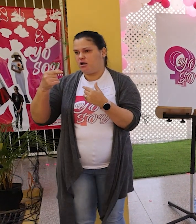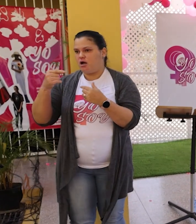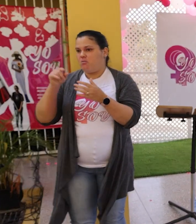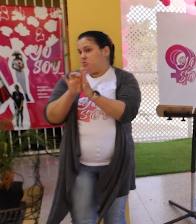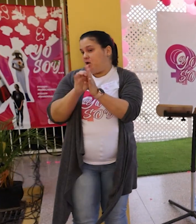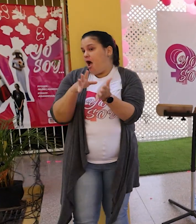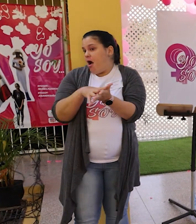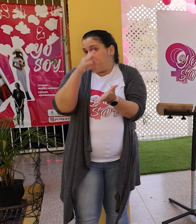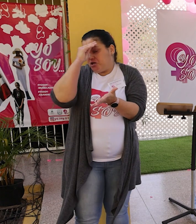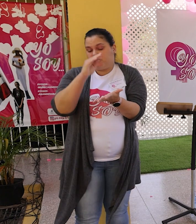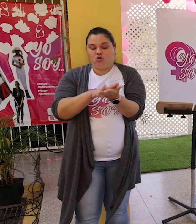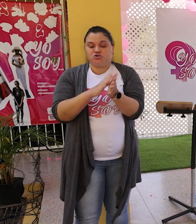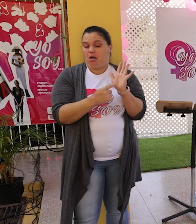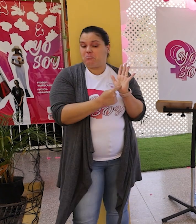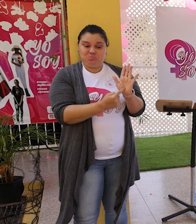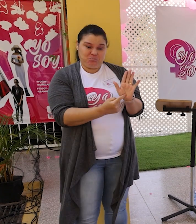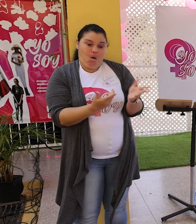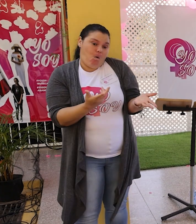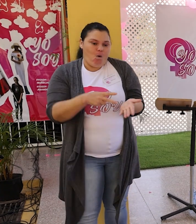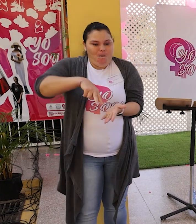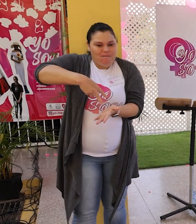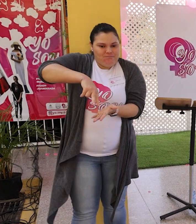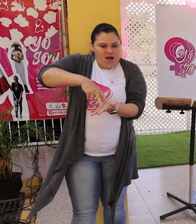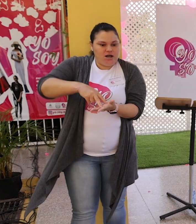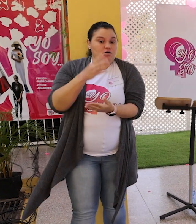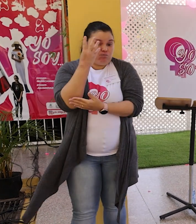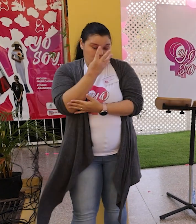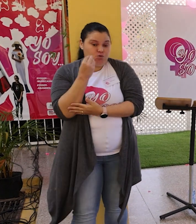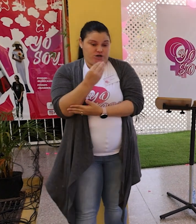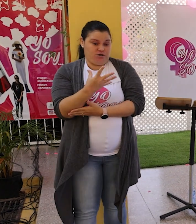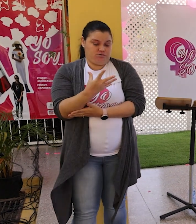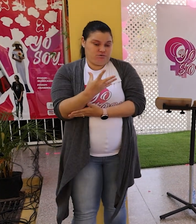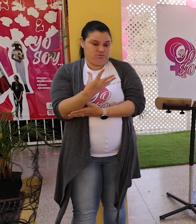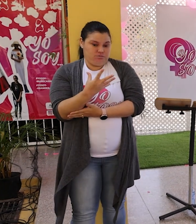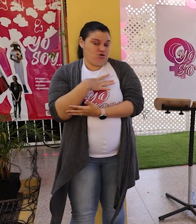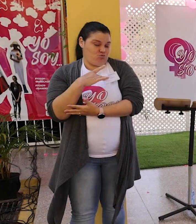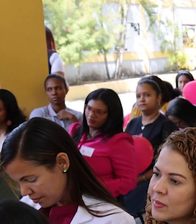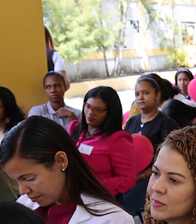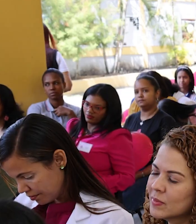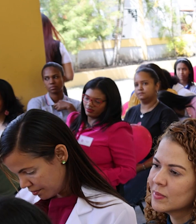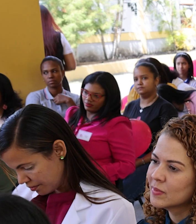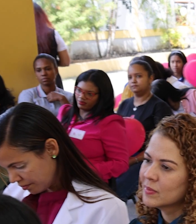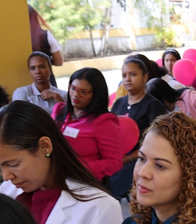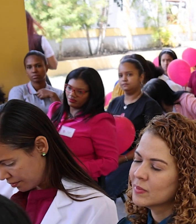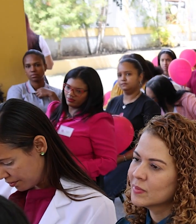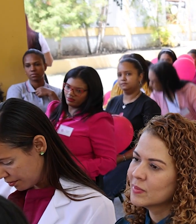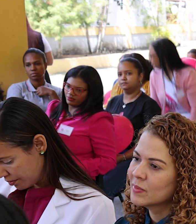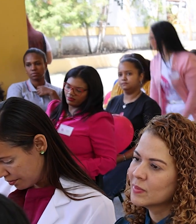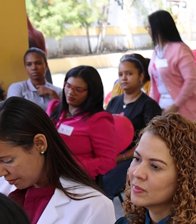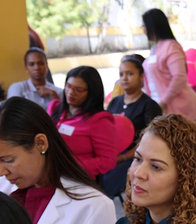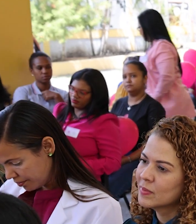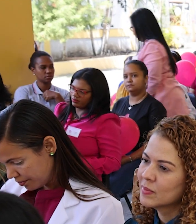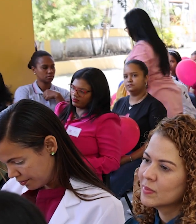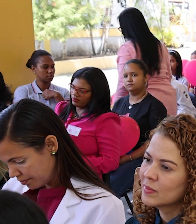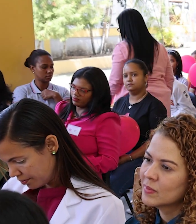cómo aprender a cocinar de un baile prudente porque nos encanta bailar nacimos con alas